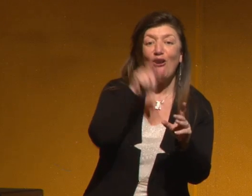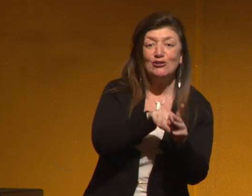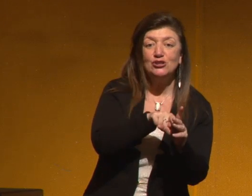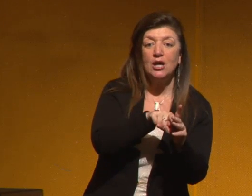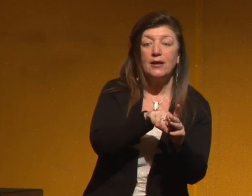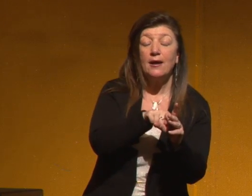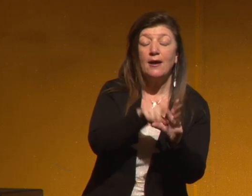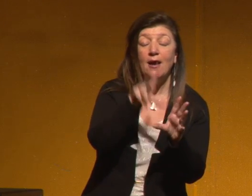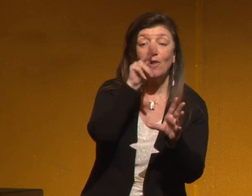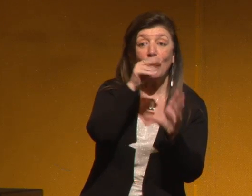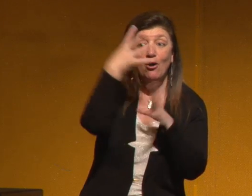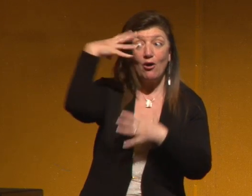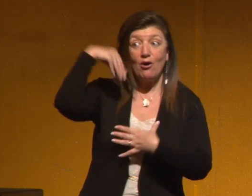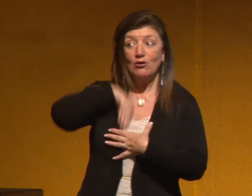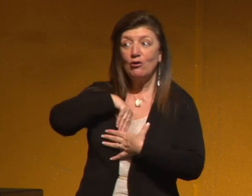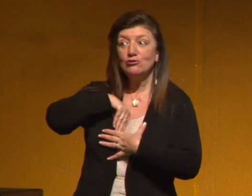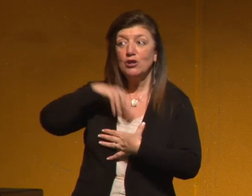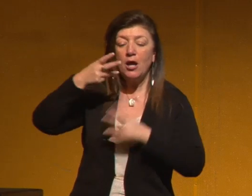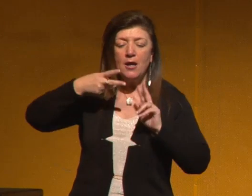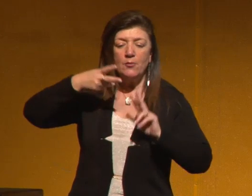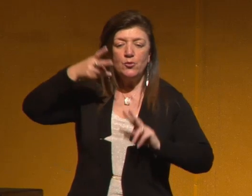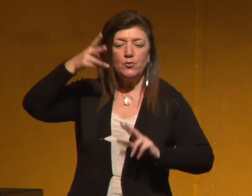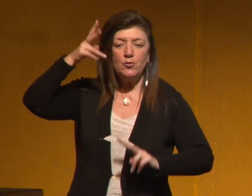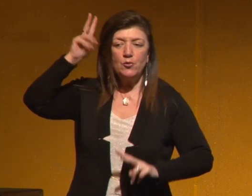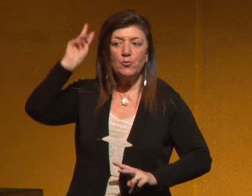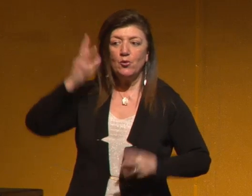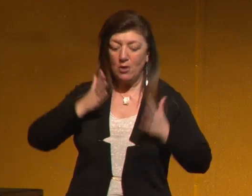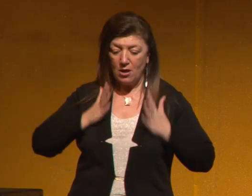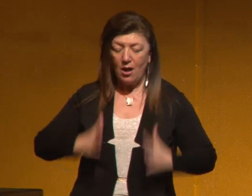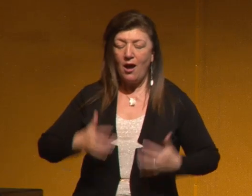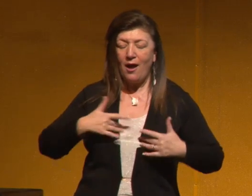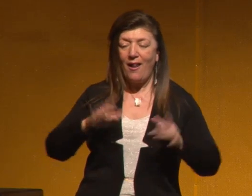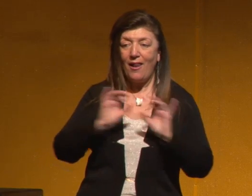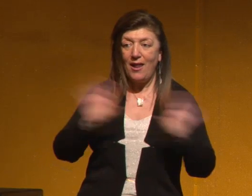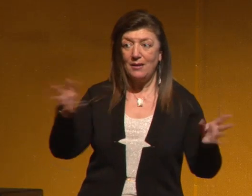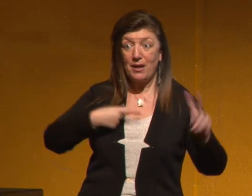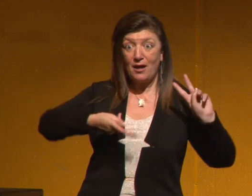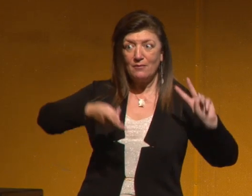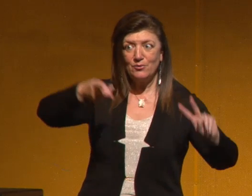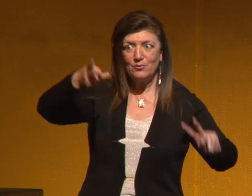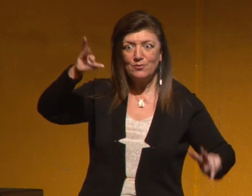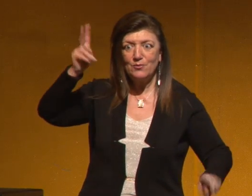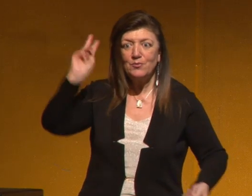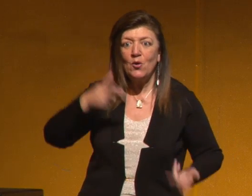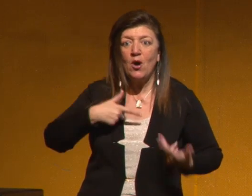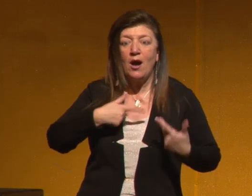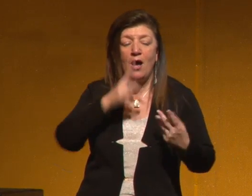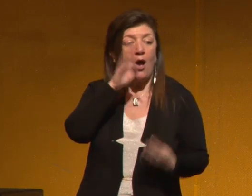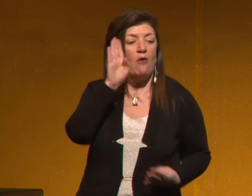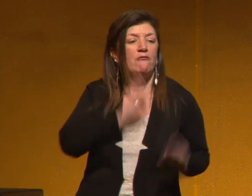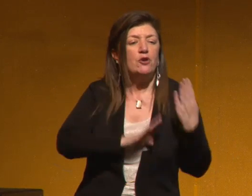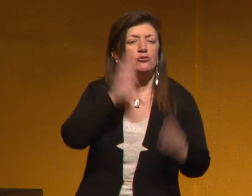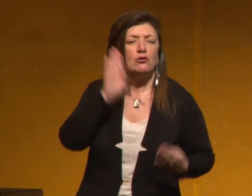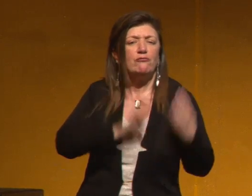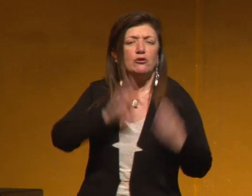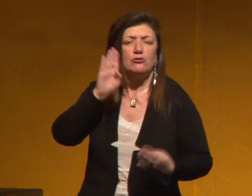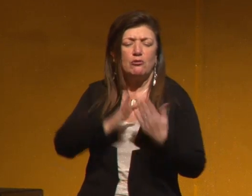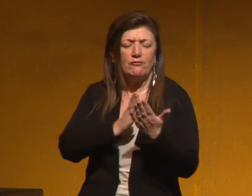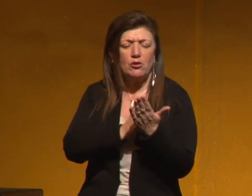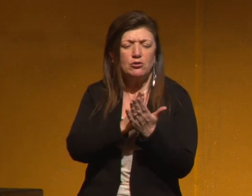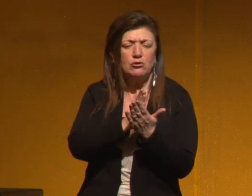si conosce e più si è liberi una libertà che nasce da un confronto continuo e costante nel tempo da un